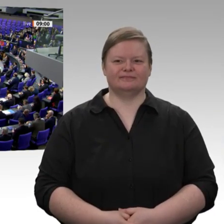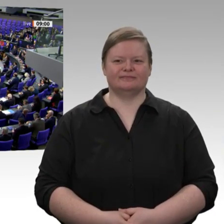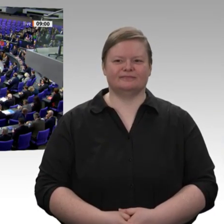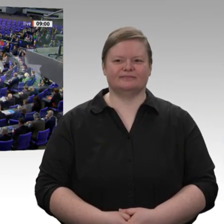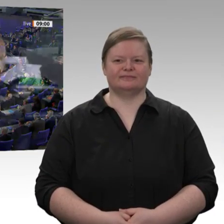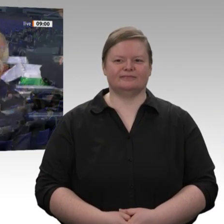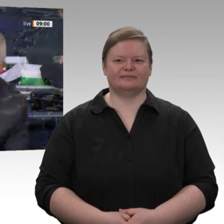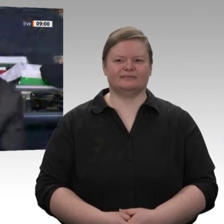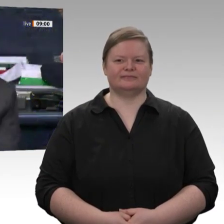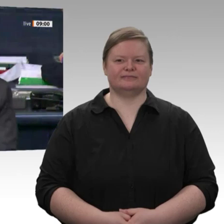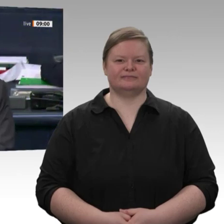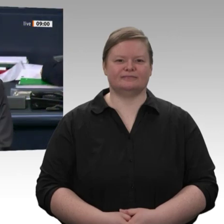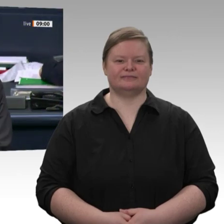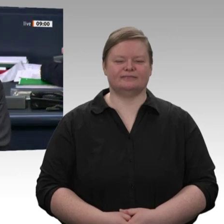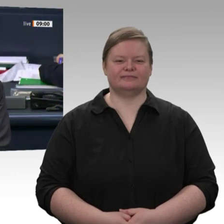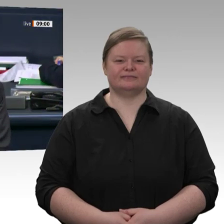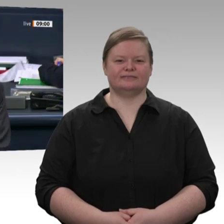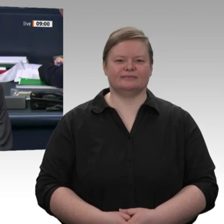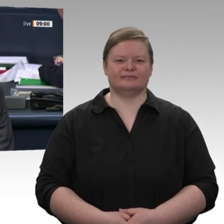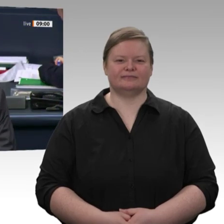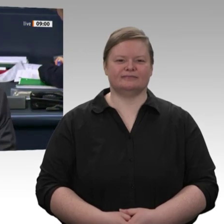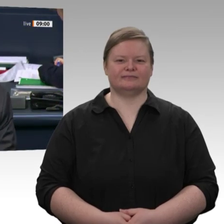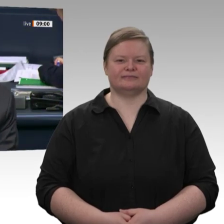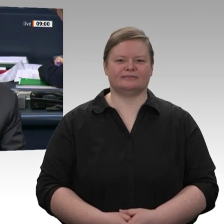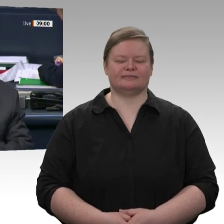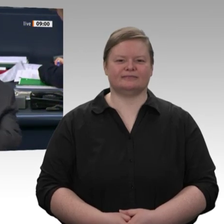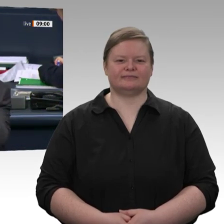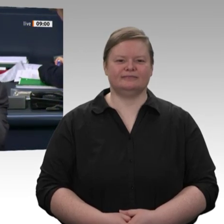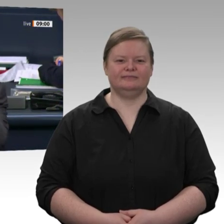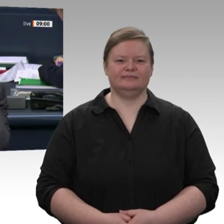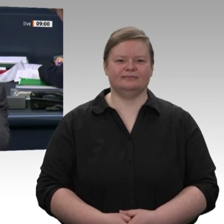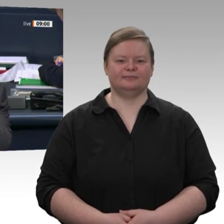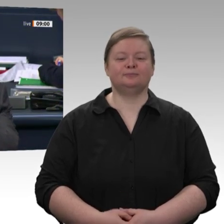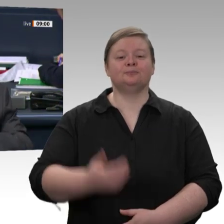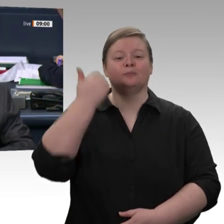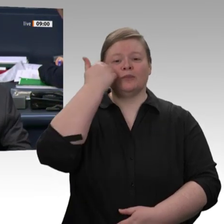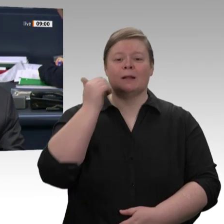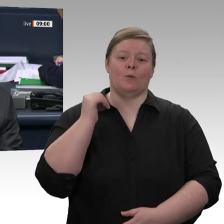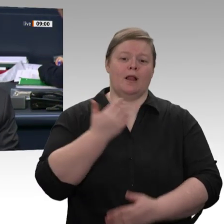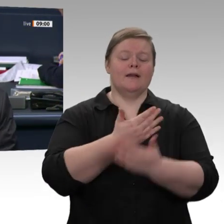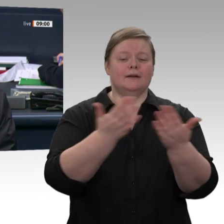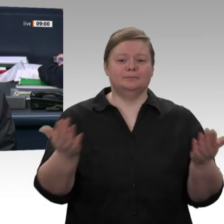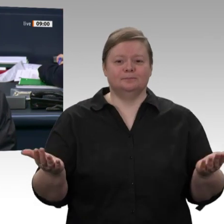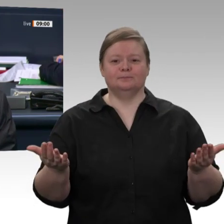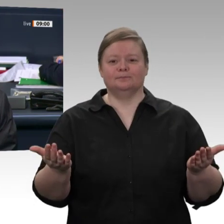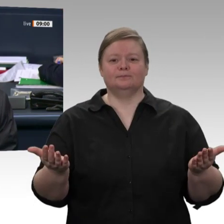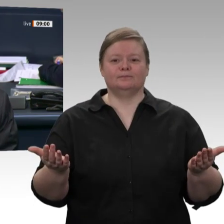Liebe Kolleginnen und Kollegen, das ist die erste Sitzungswoche nach dem furchtbaren Anschlag von